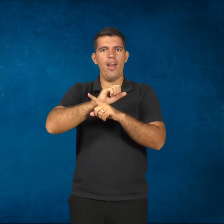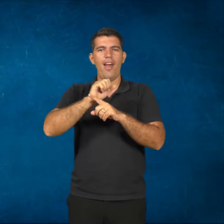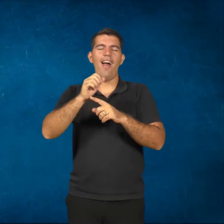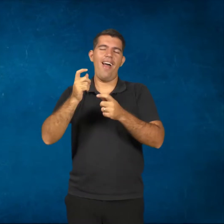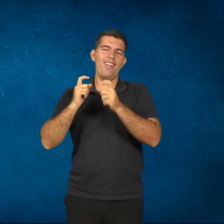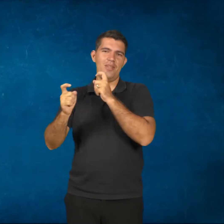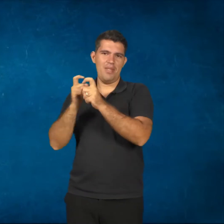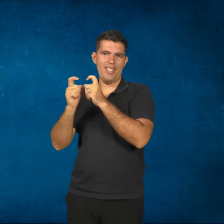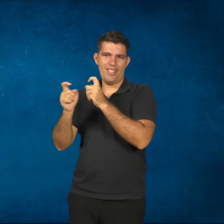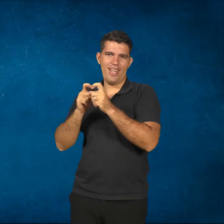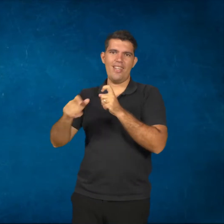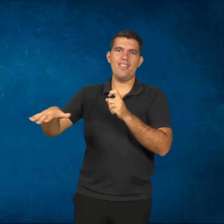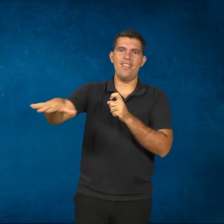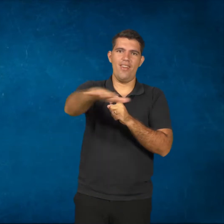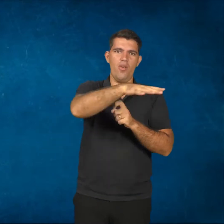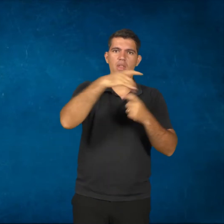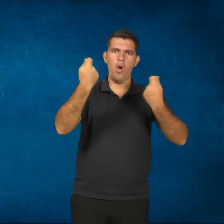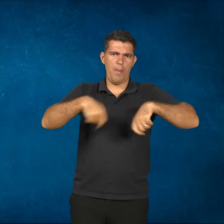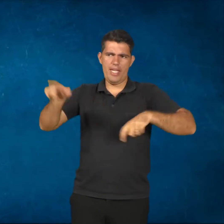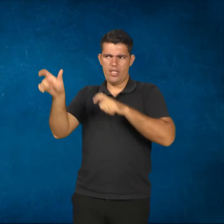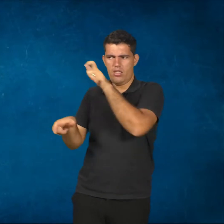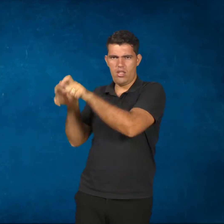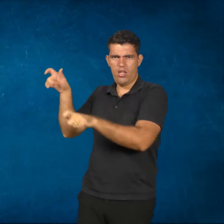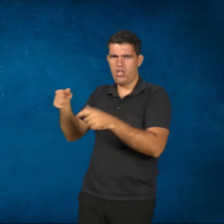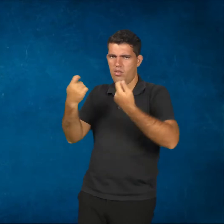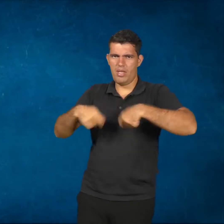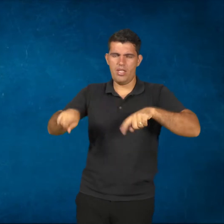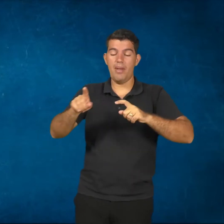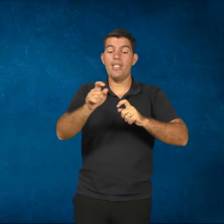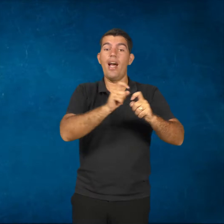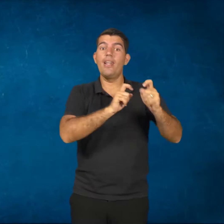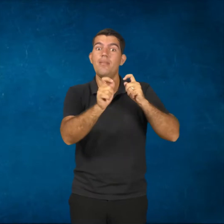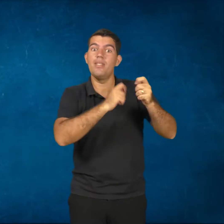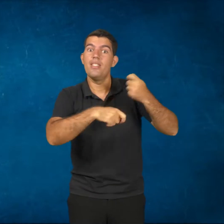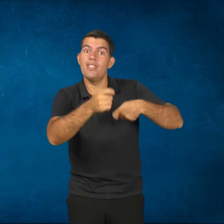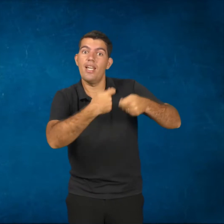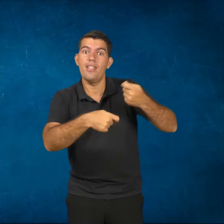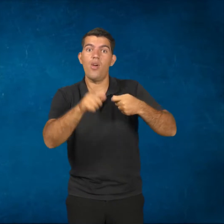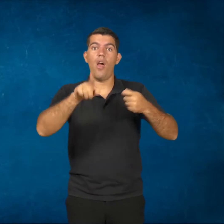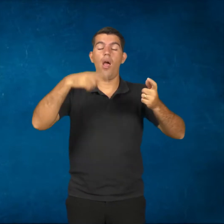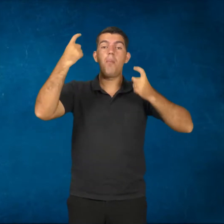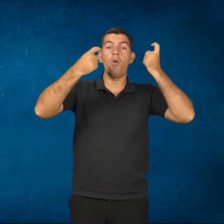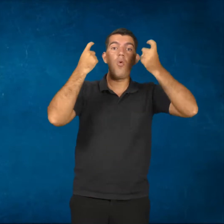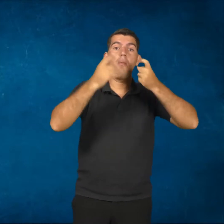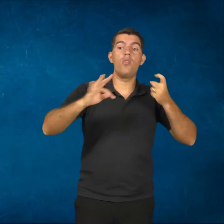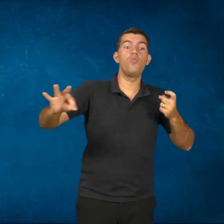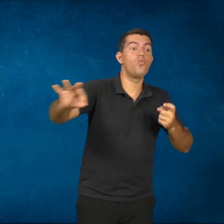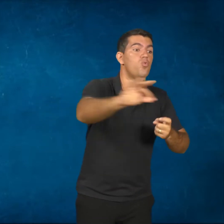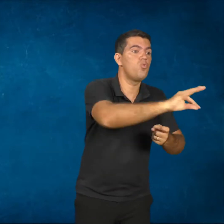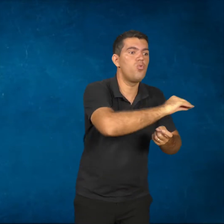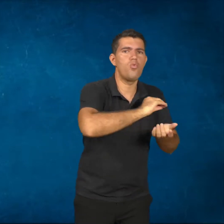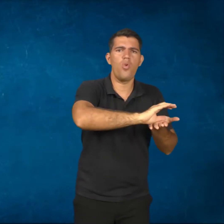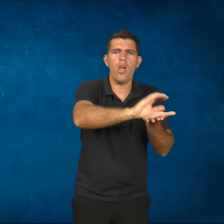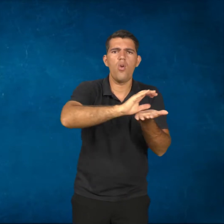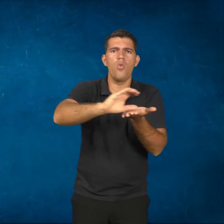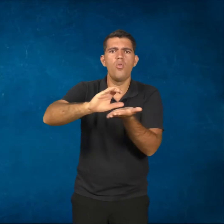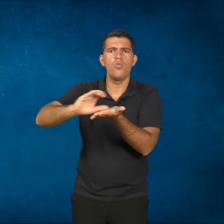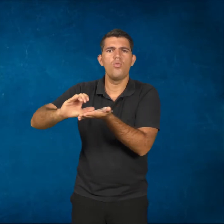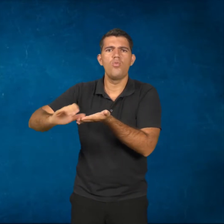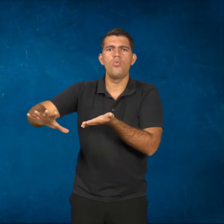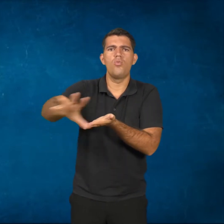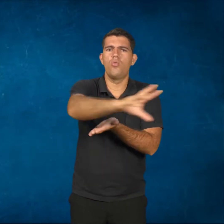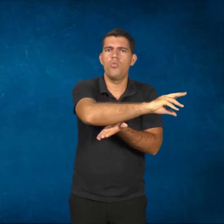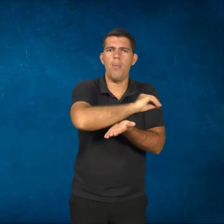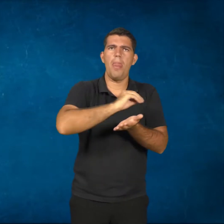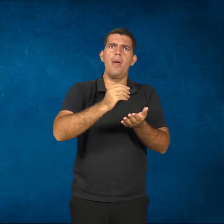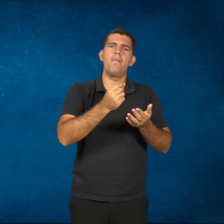não precisa nem ter administradores específicos, mas a administração é a preocupação com todos os recursos, é a